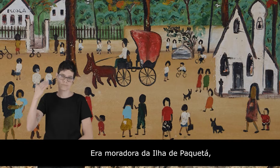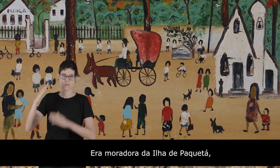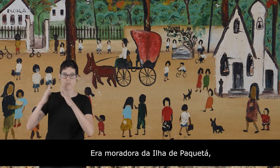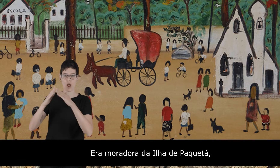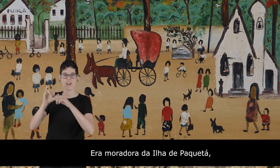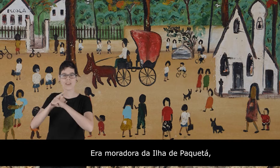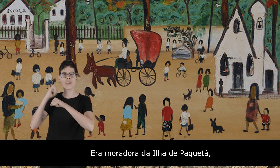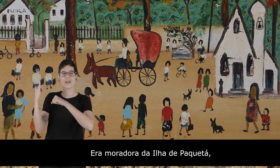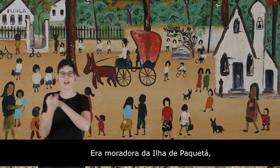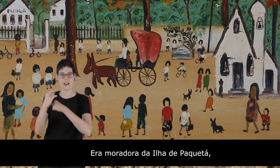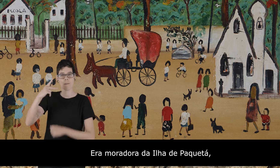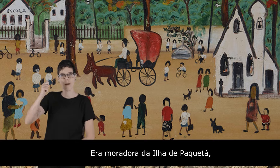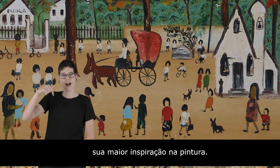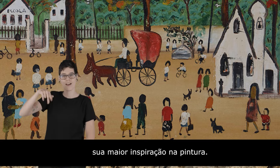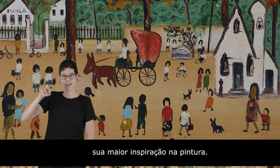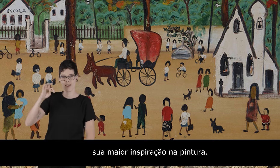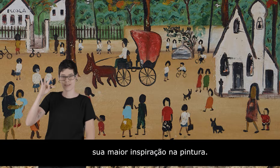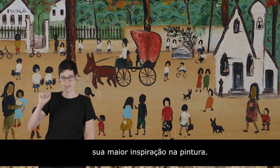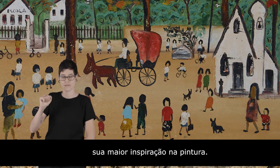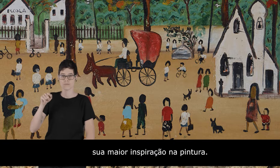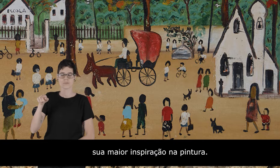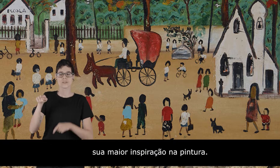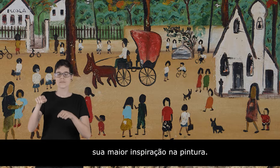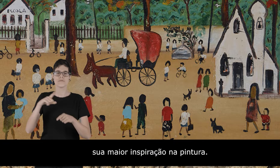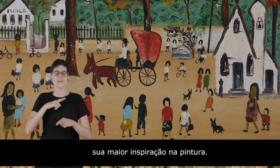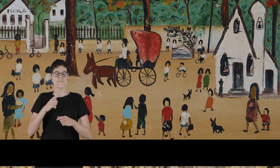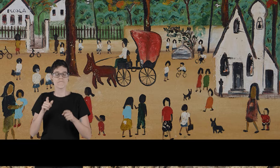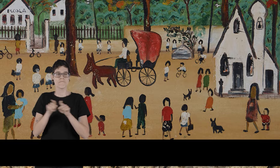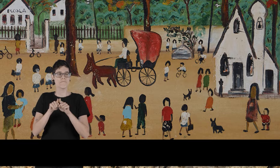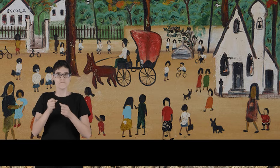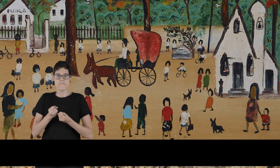Era moradora da ilha de Paquetá, sua maior inspiração na pintura.